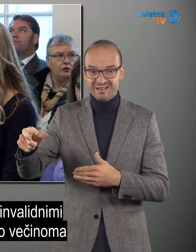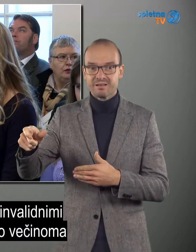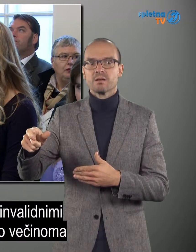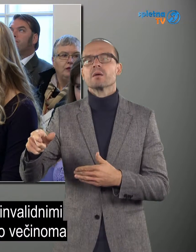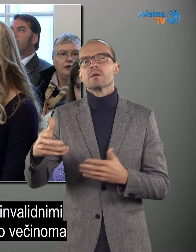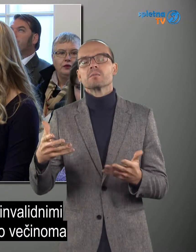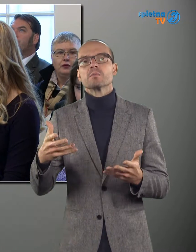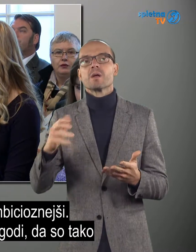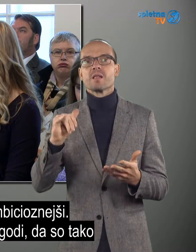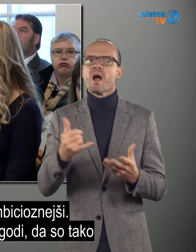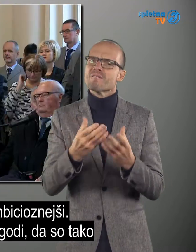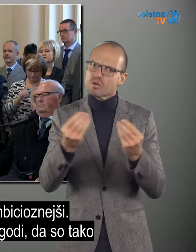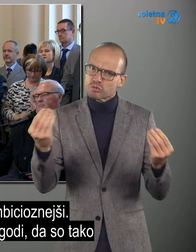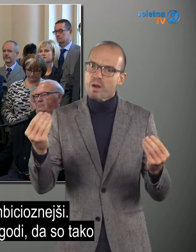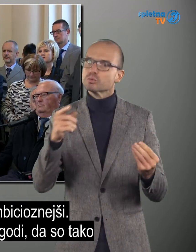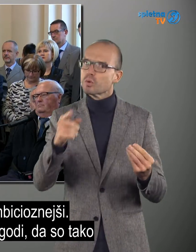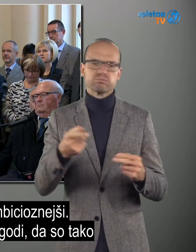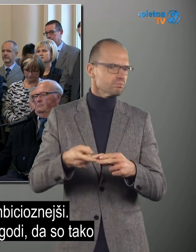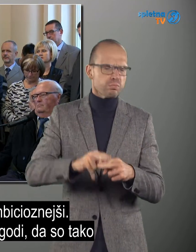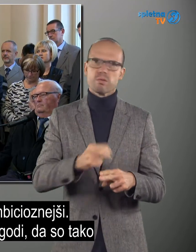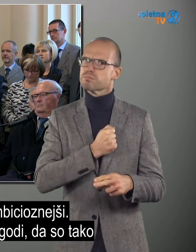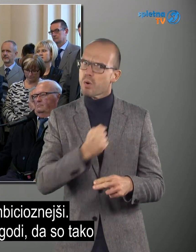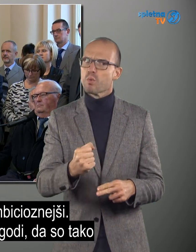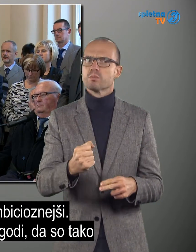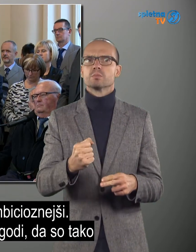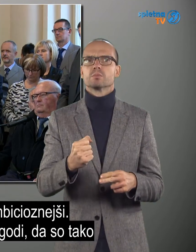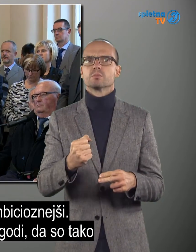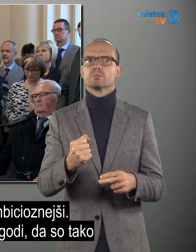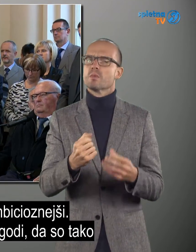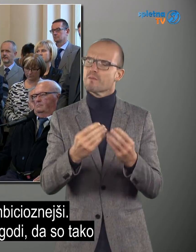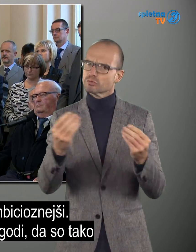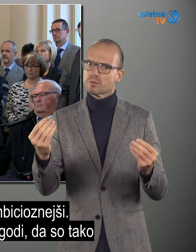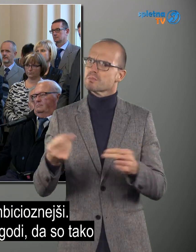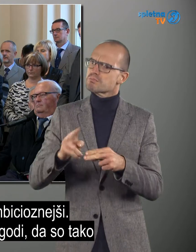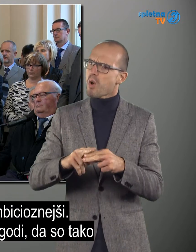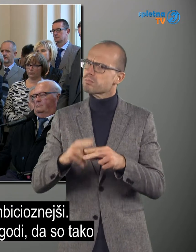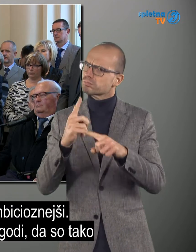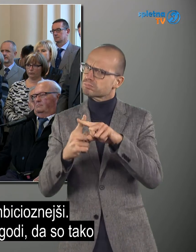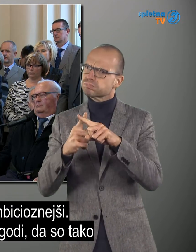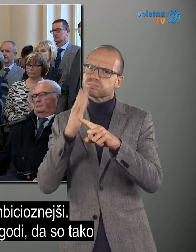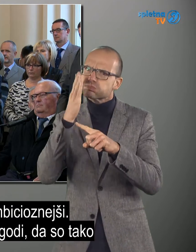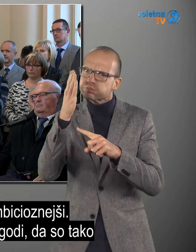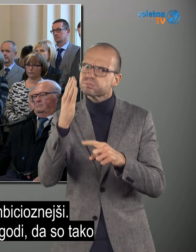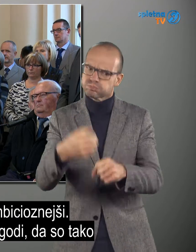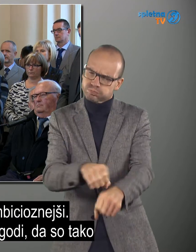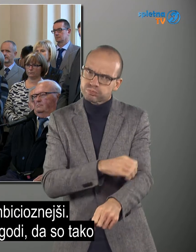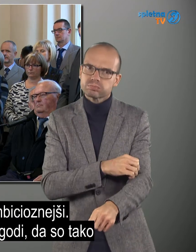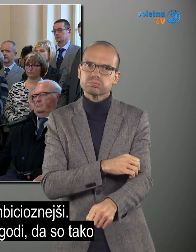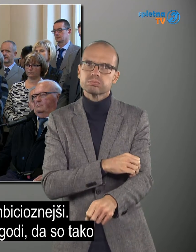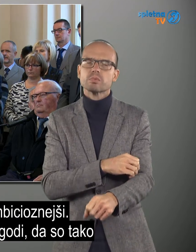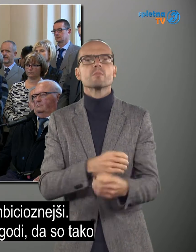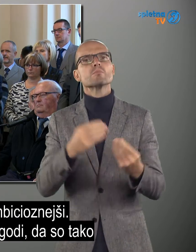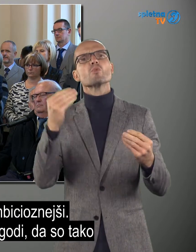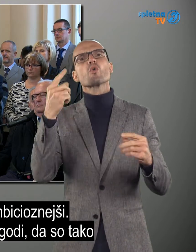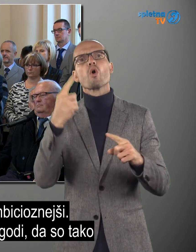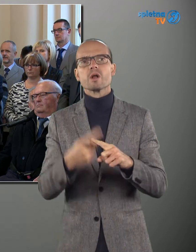da so večinoma pogumnejši, da so večinoma ambicioznejši in prav pogosto se mi zgodi, da